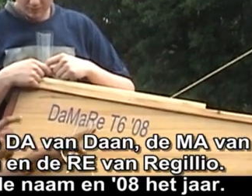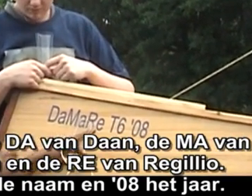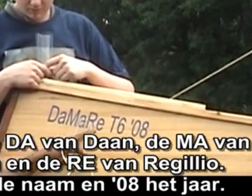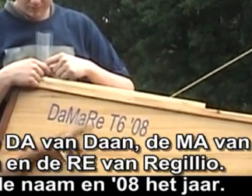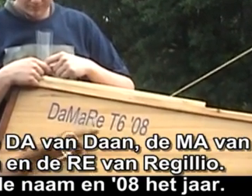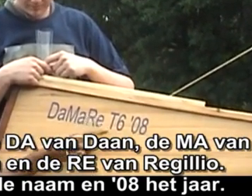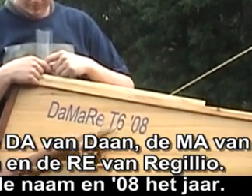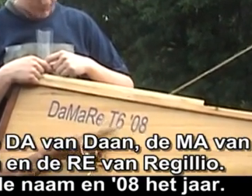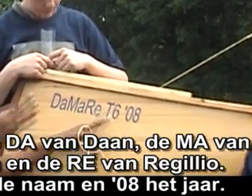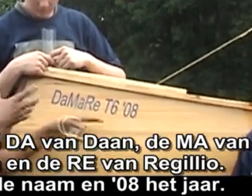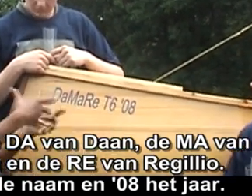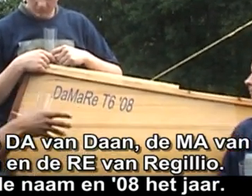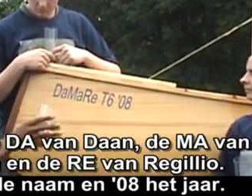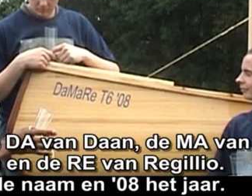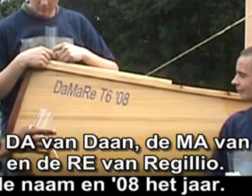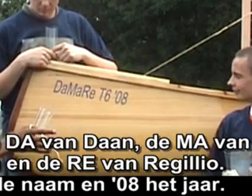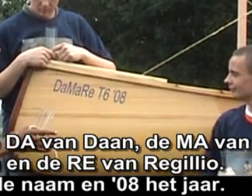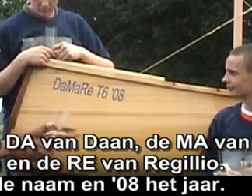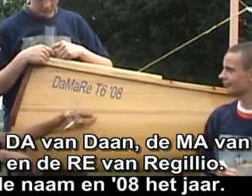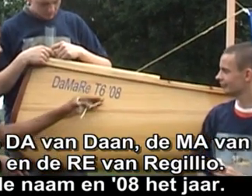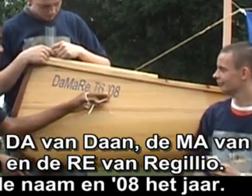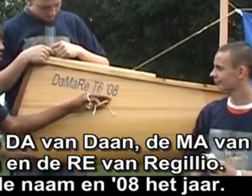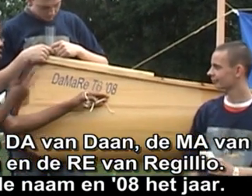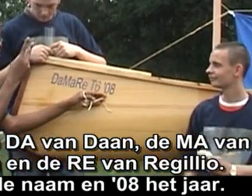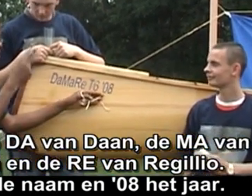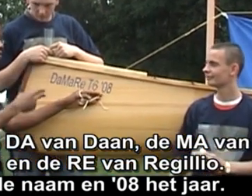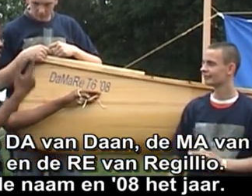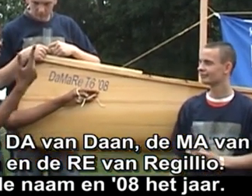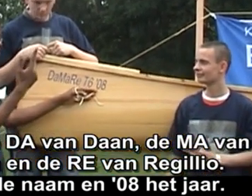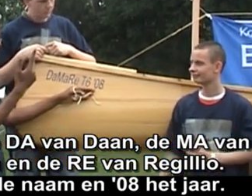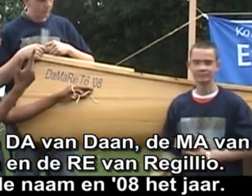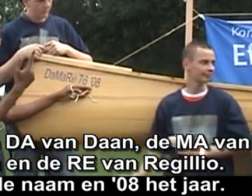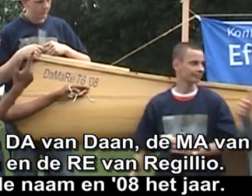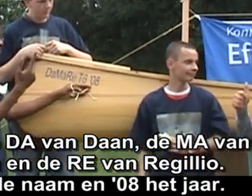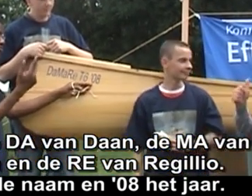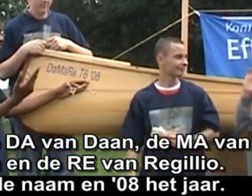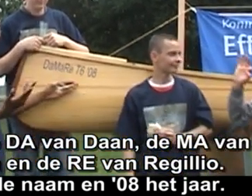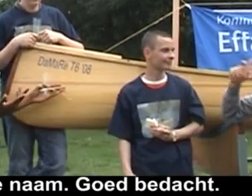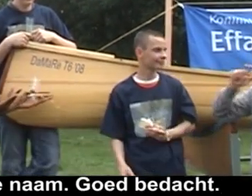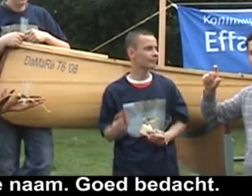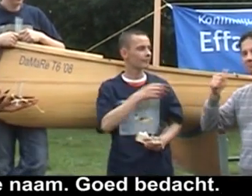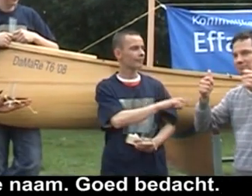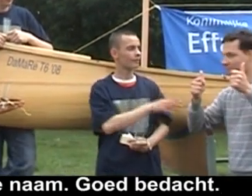mijn naam is Regilio en dat is de naam T6 en het jaar. Nou, bedankt, mooie